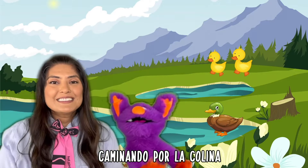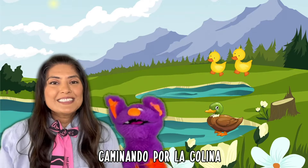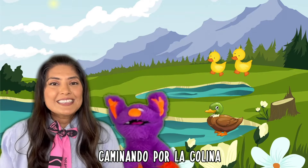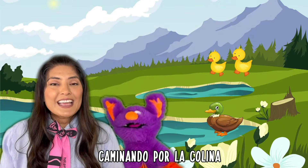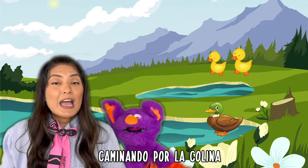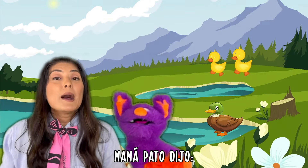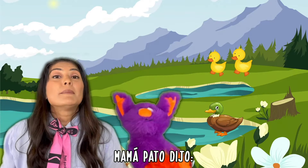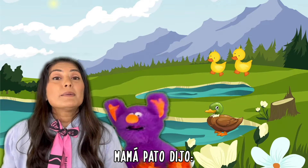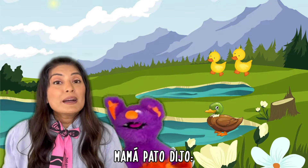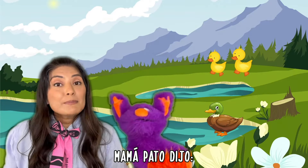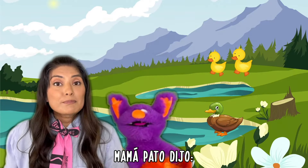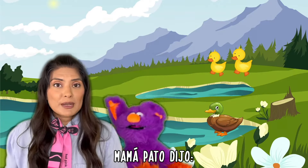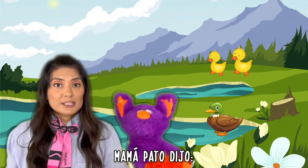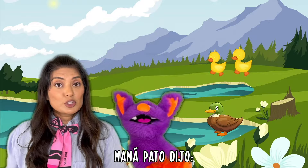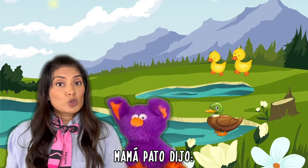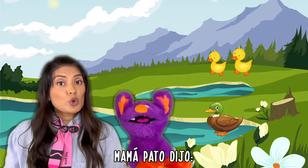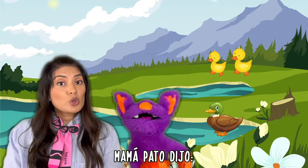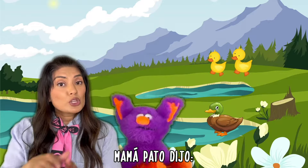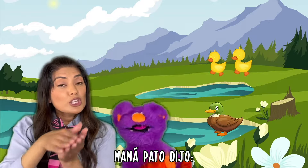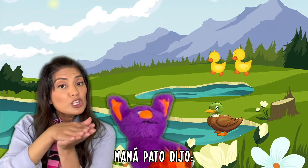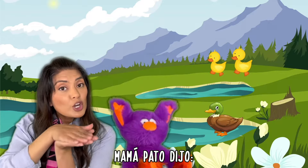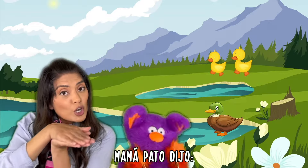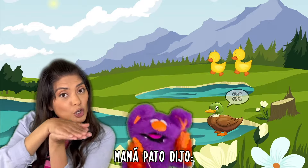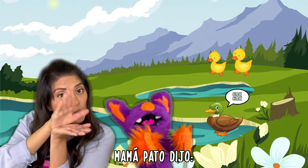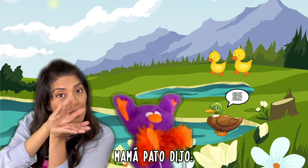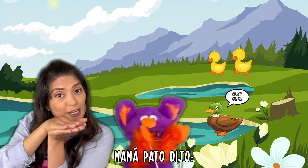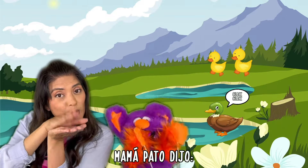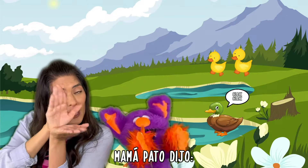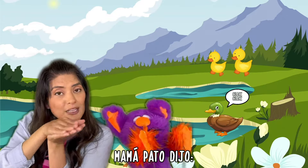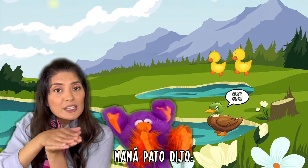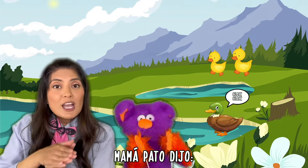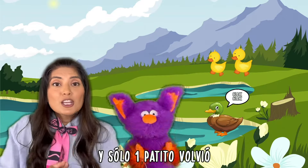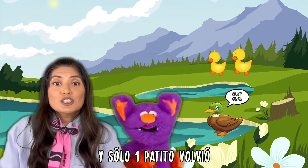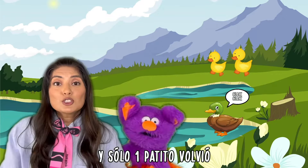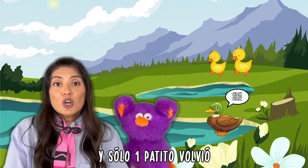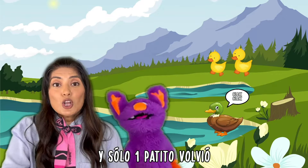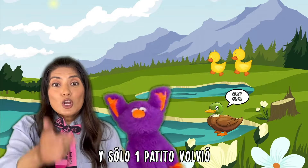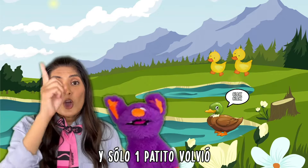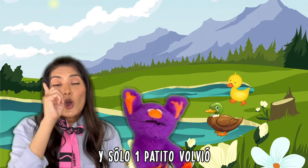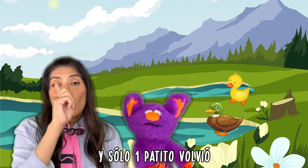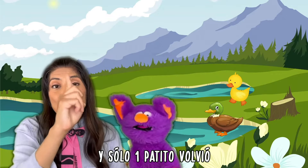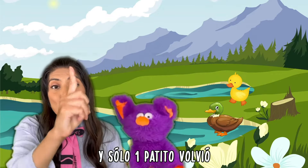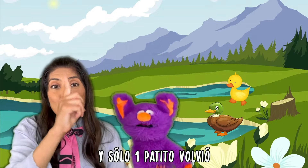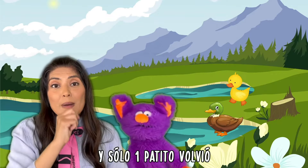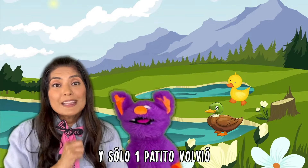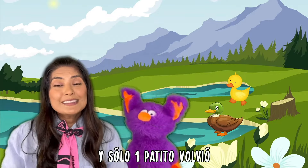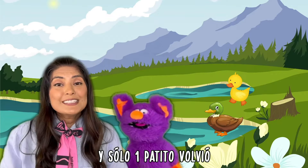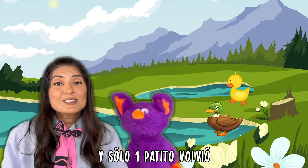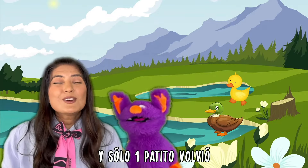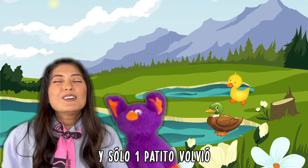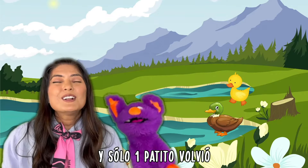colina. Mamá pato dijo cuac, cuac, y solo un patito